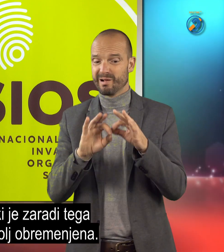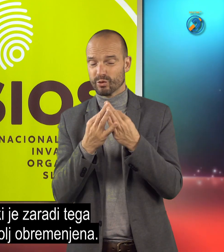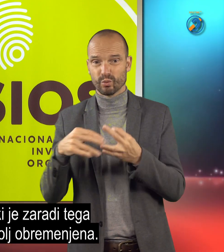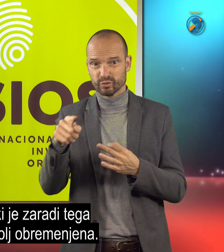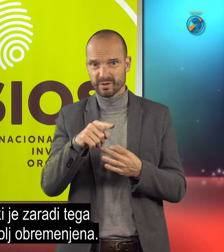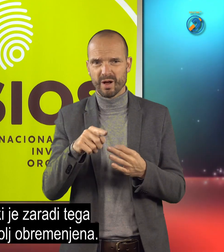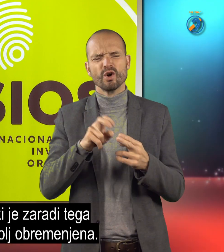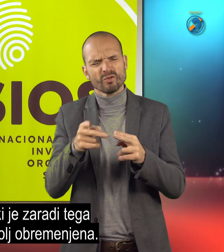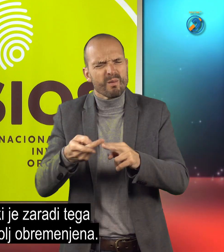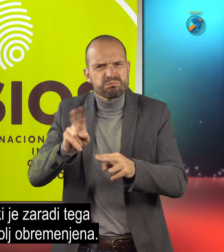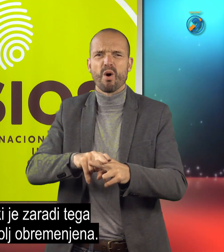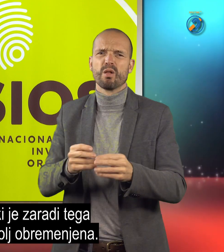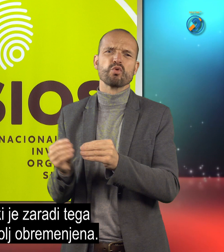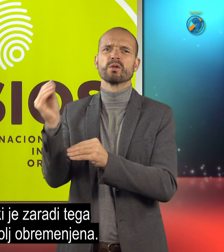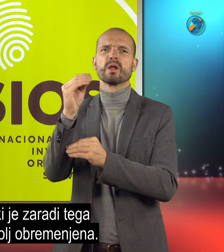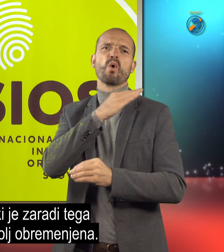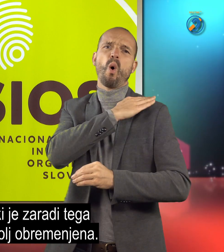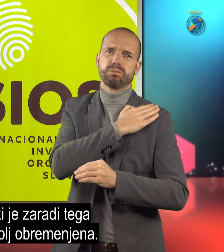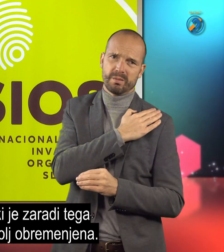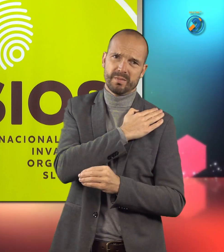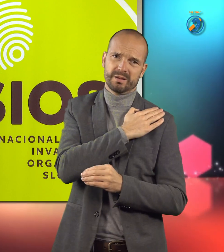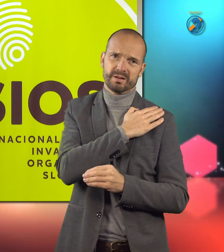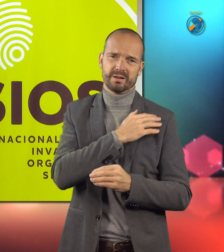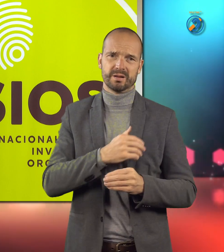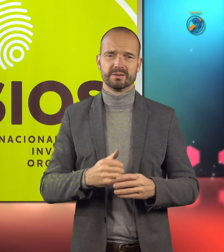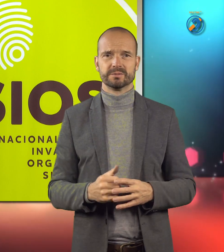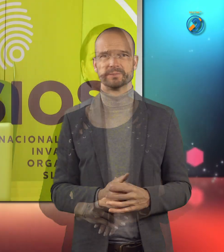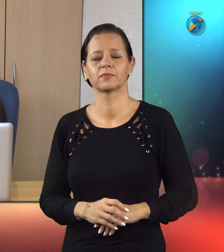ki je pogosto zaradi tega še bolj obremenjena.